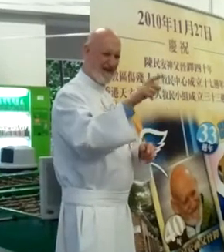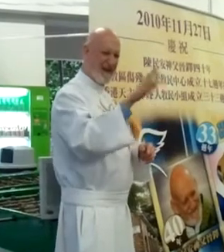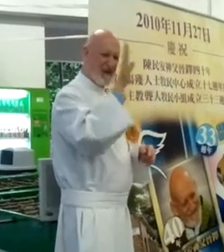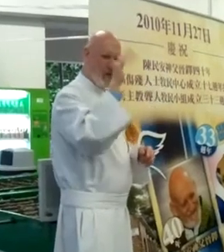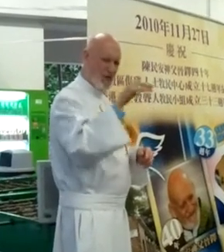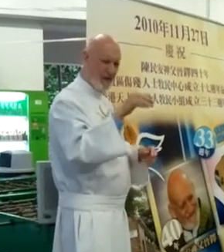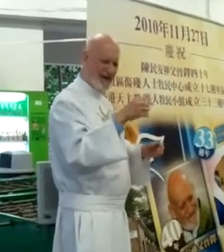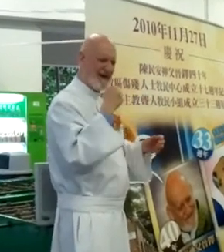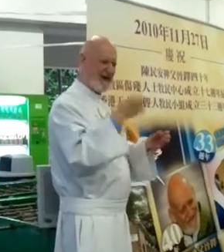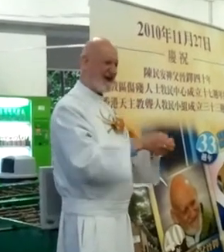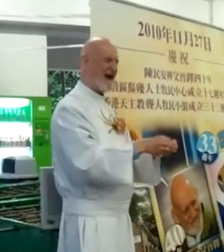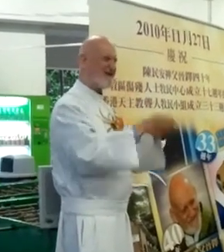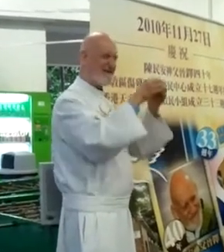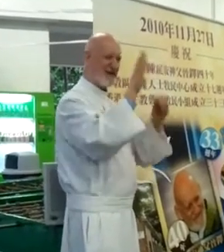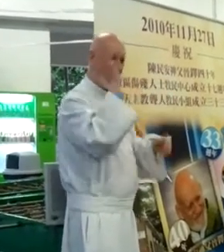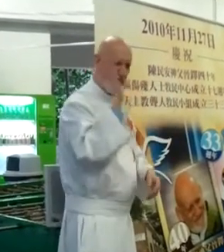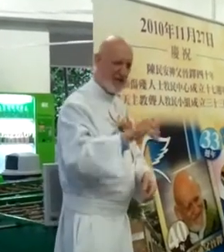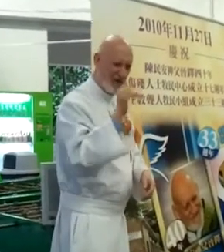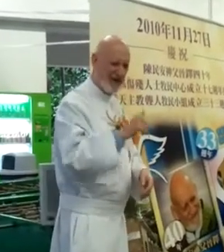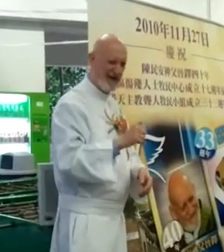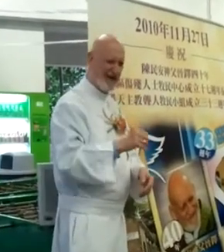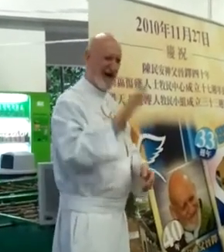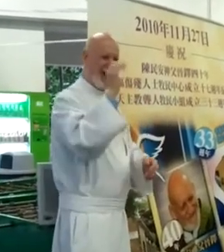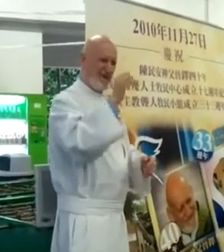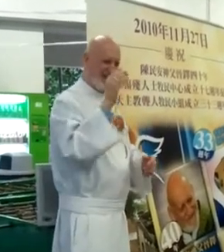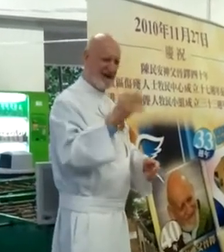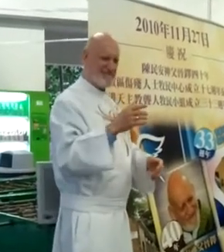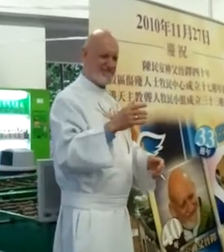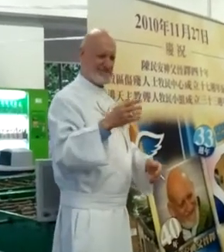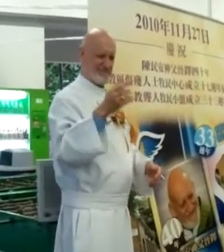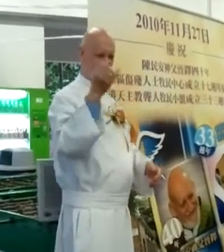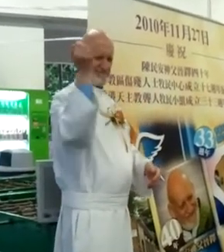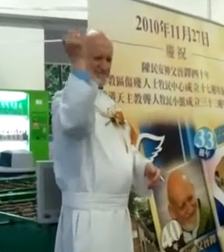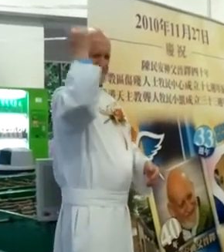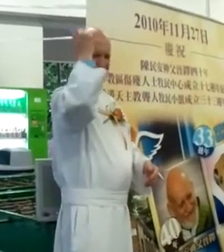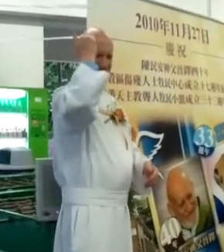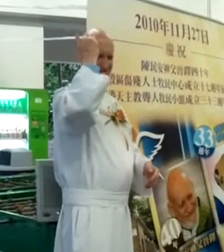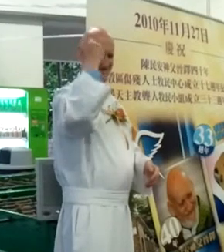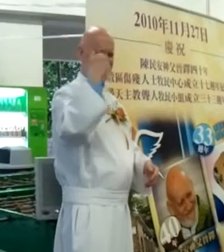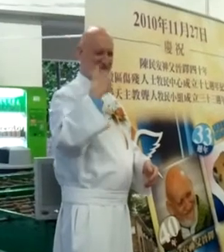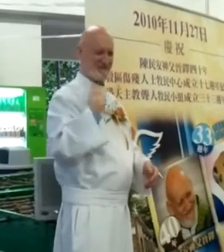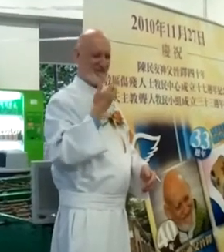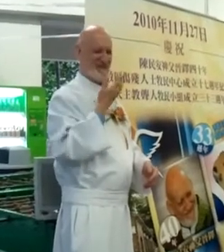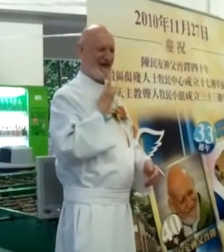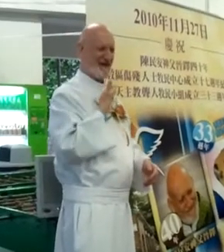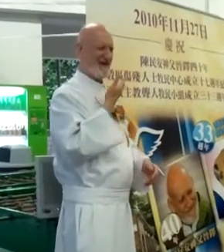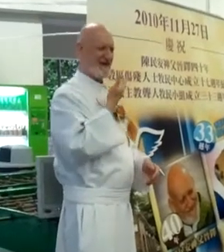嘅信仰嘅發展嘅，你可以為佢哋開離散，你可唔可